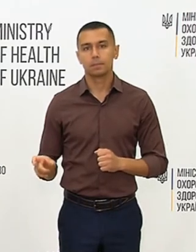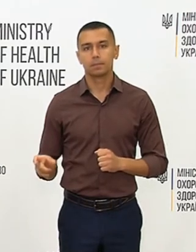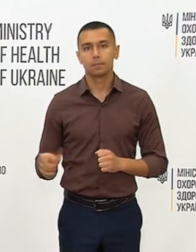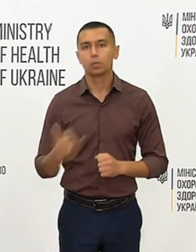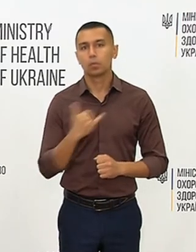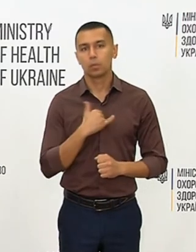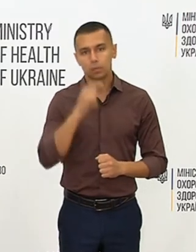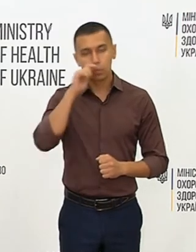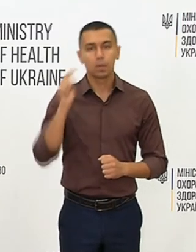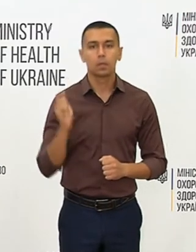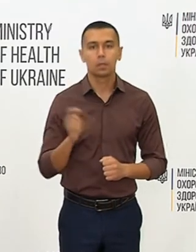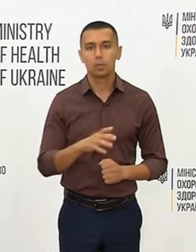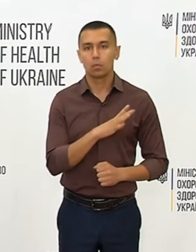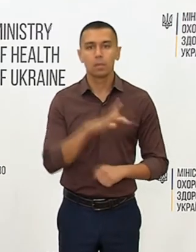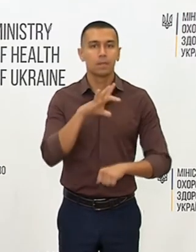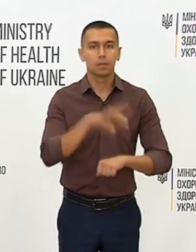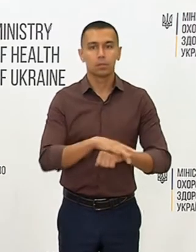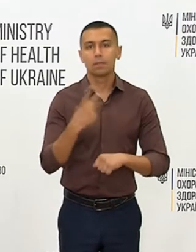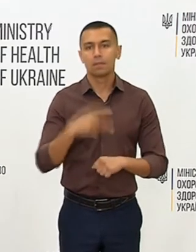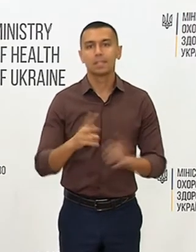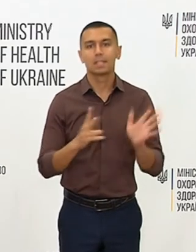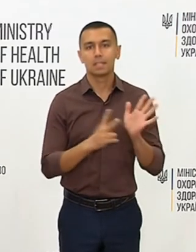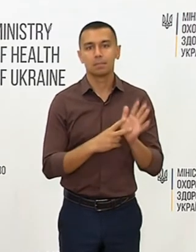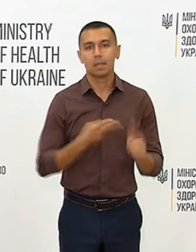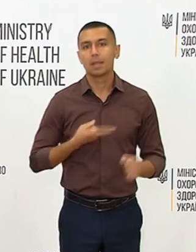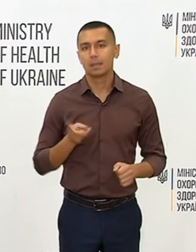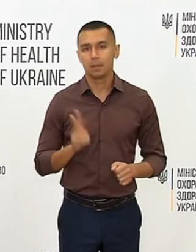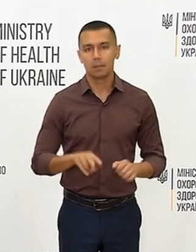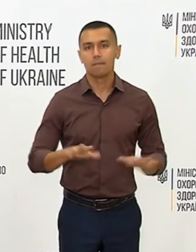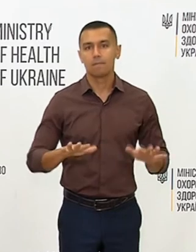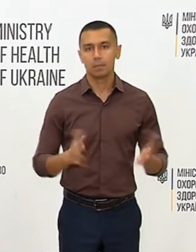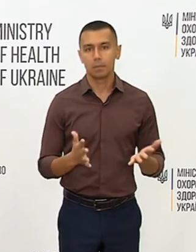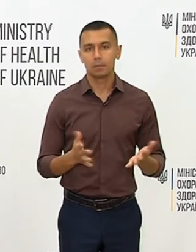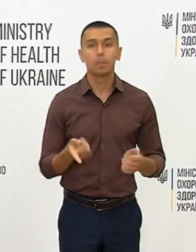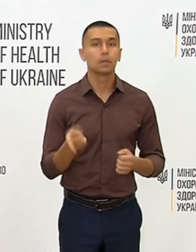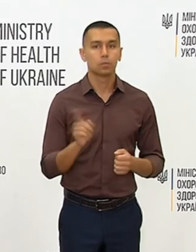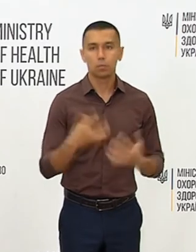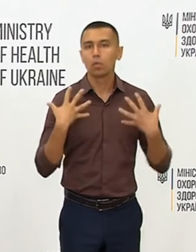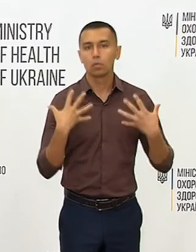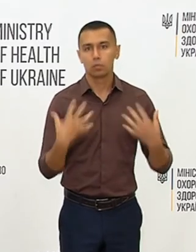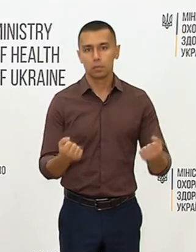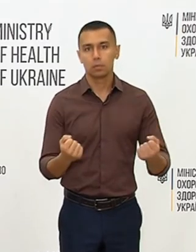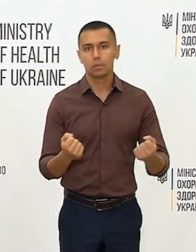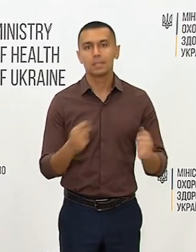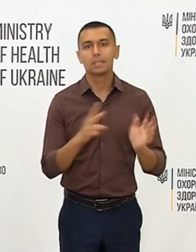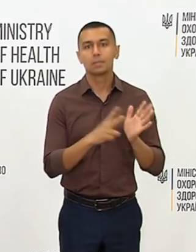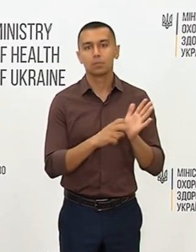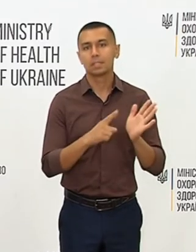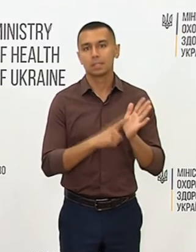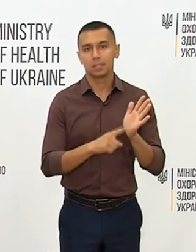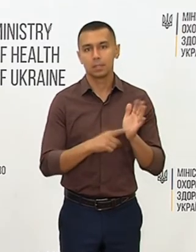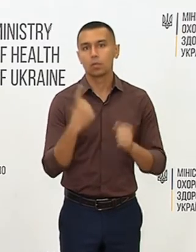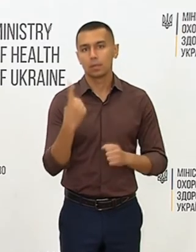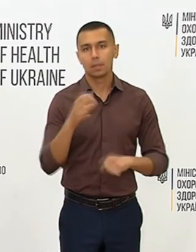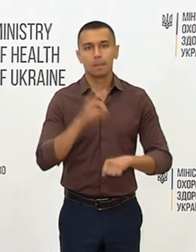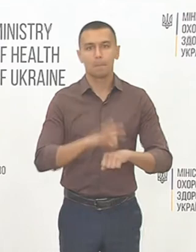У нас в Україні було зафіксовано 27 летальних випадків. При цьому одужало